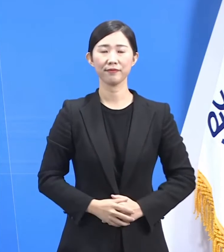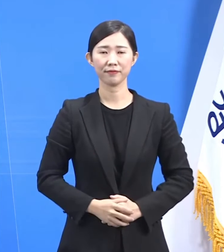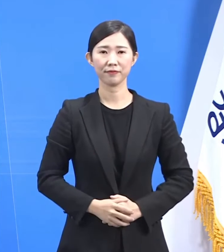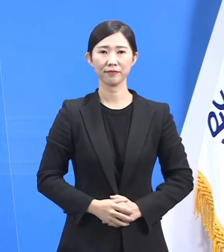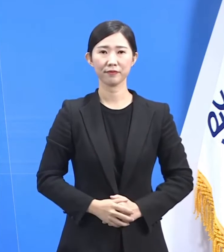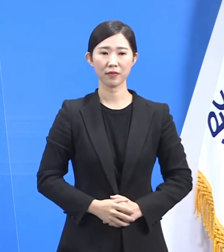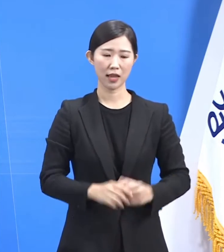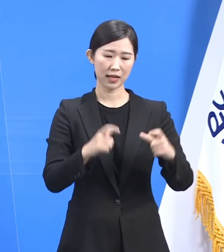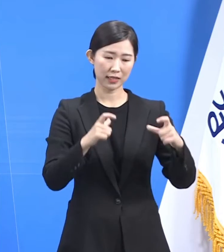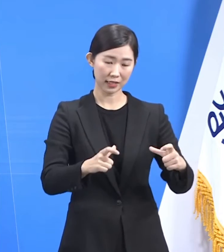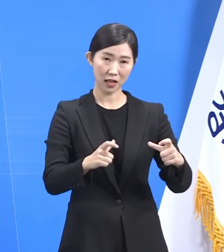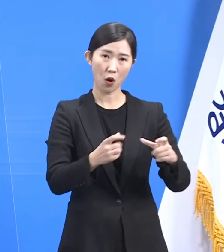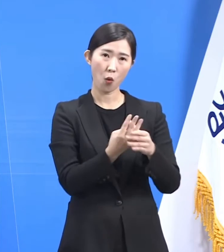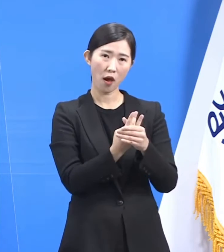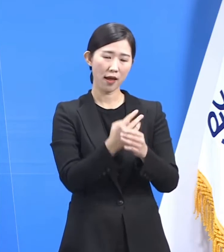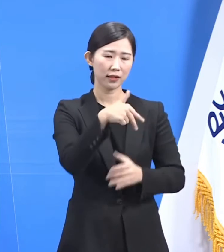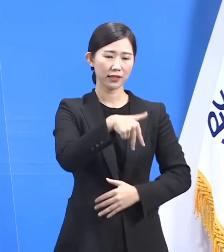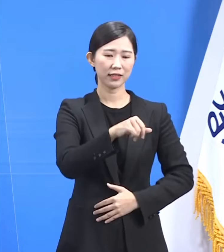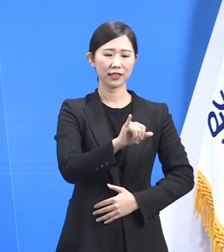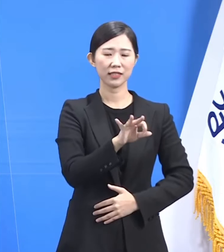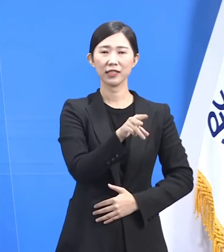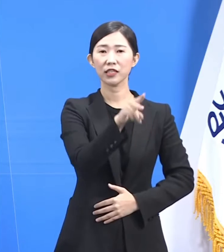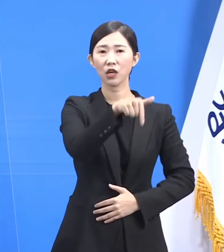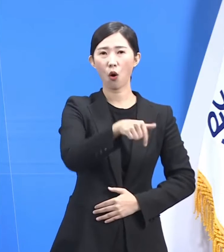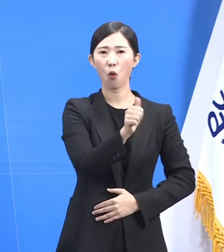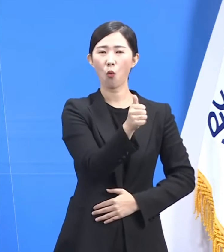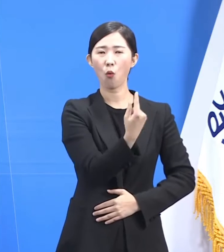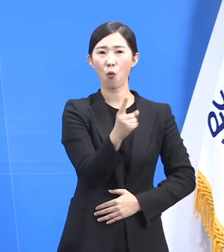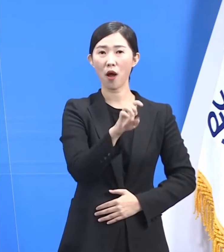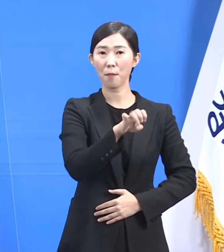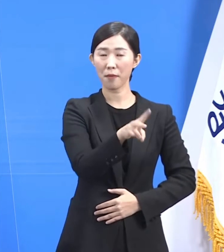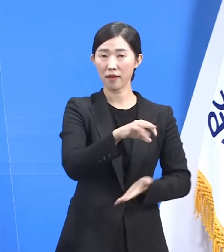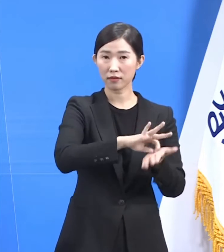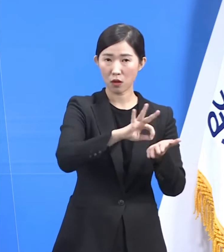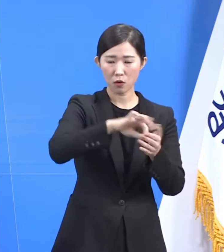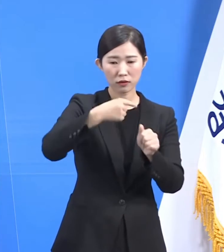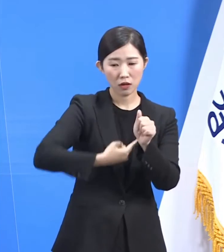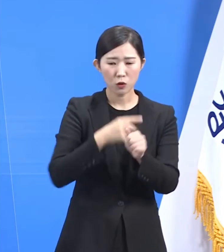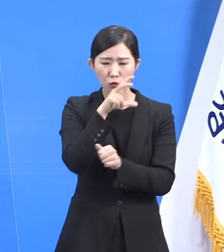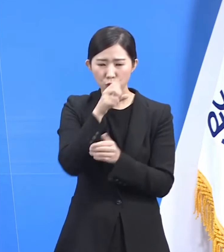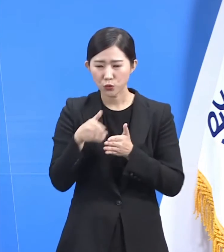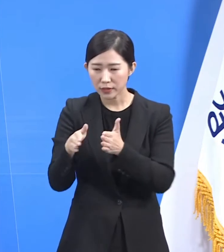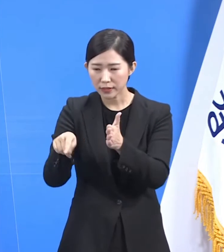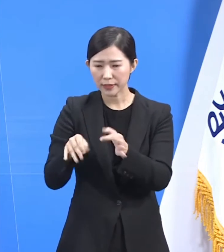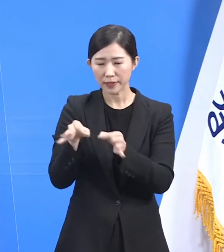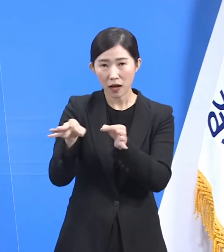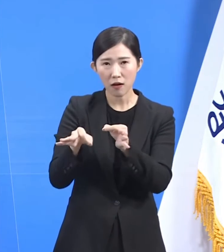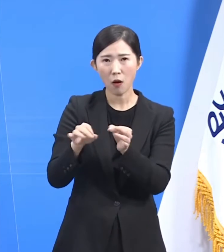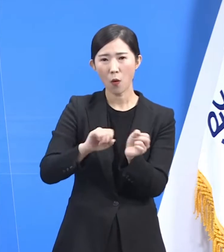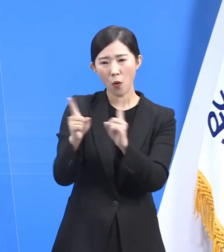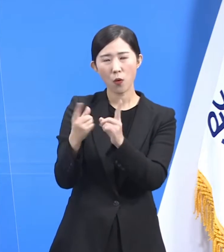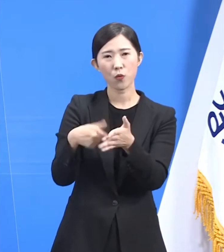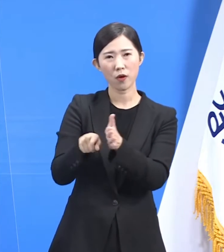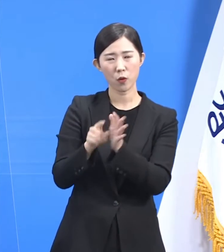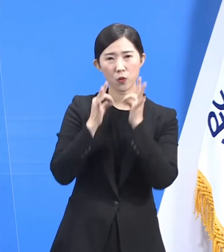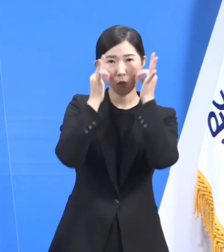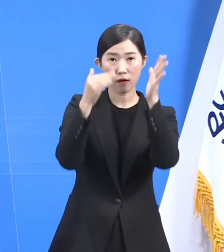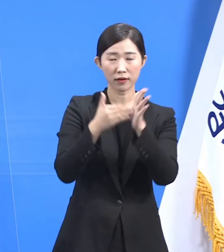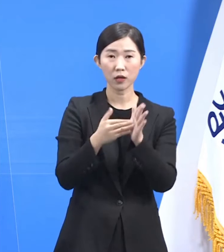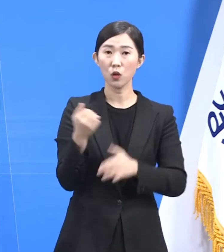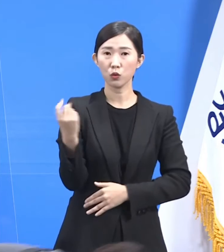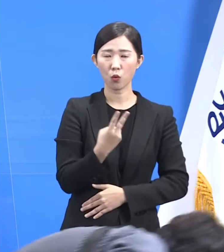지역 화폐를 확대해서 우리 경제의 모세 혈관인 골목 상권을 살리기 위해 힘써왔고, 3차에 걸친